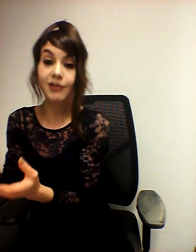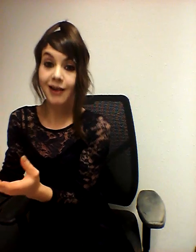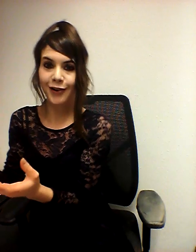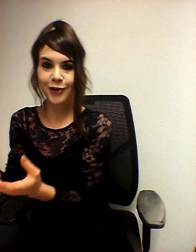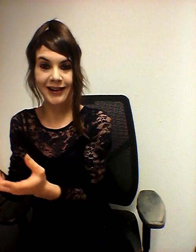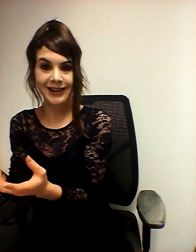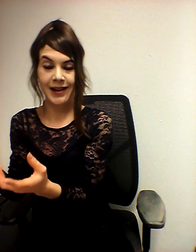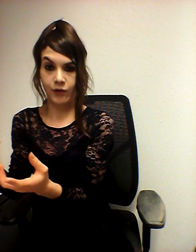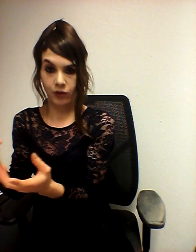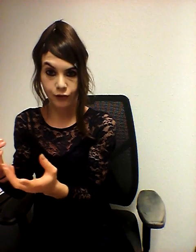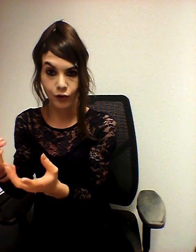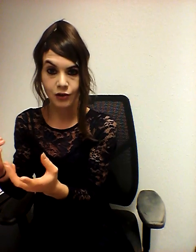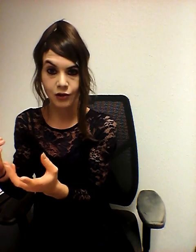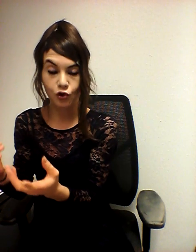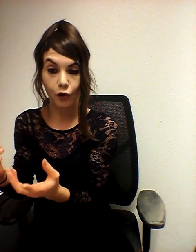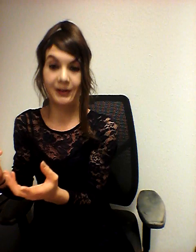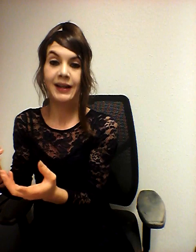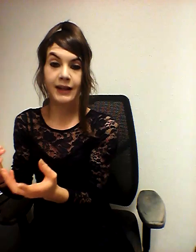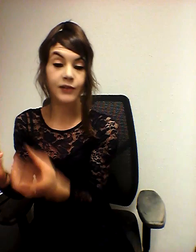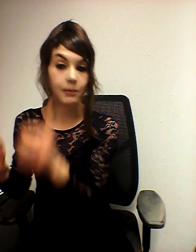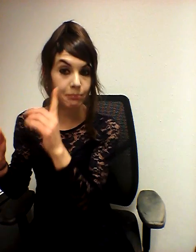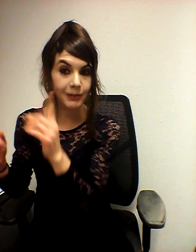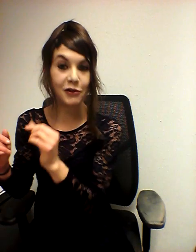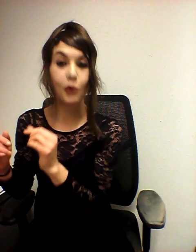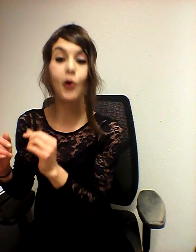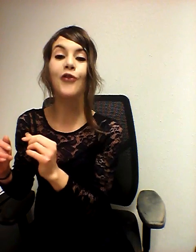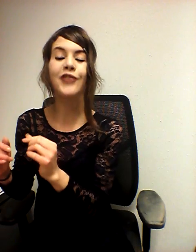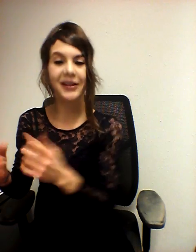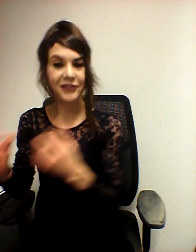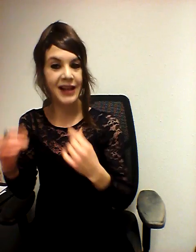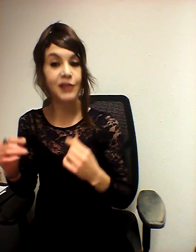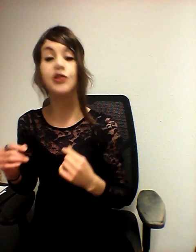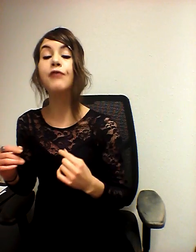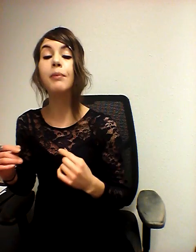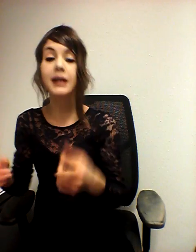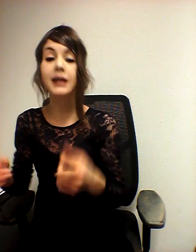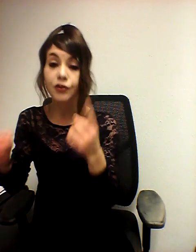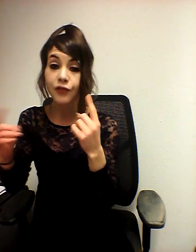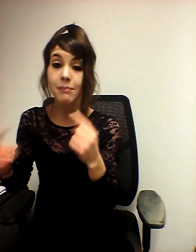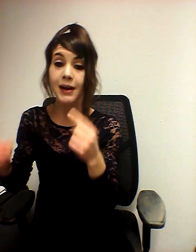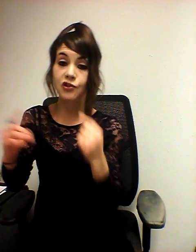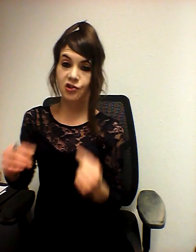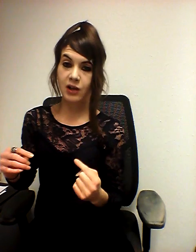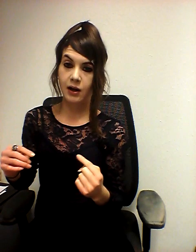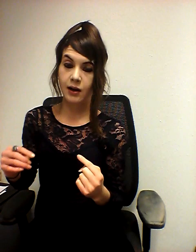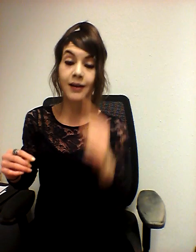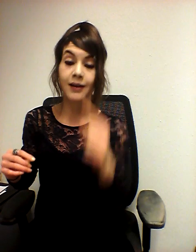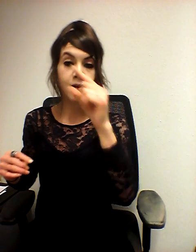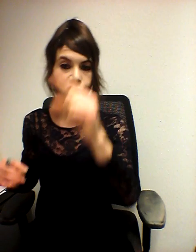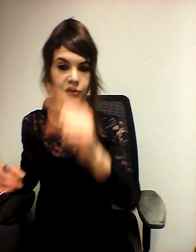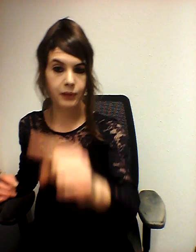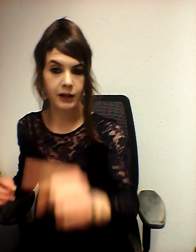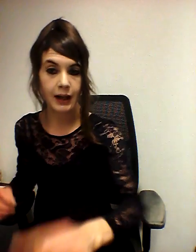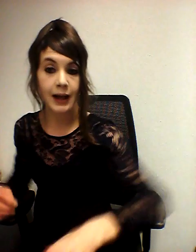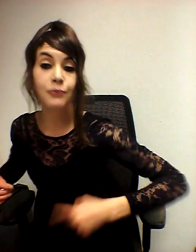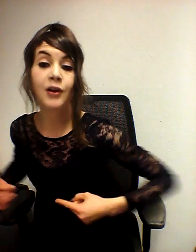calori leverende voedingsstoffen in de mitochondrium de energiefabriekjes van mijn cellen want ze begrijpt